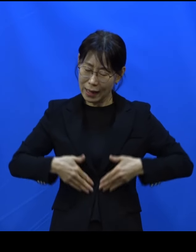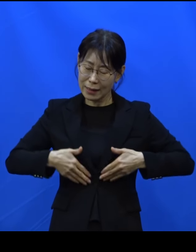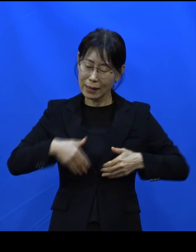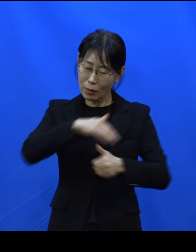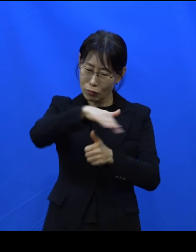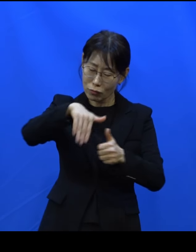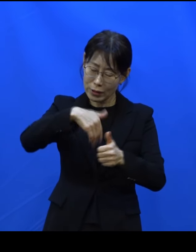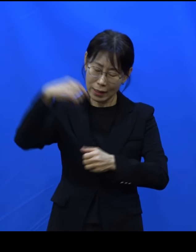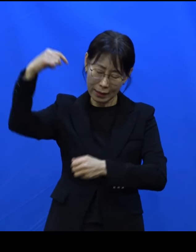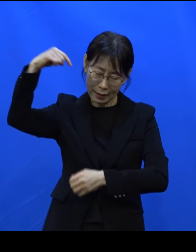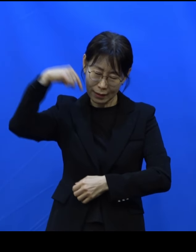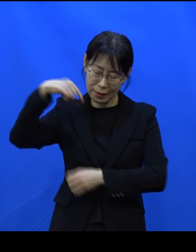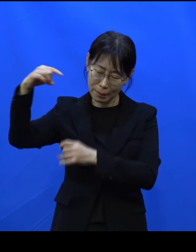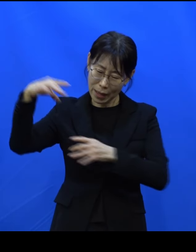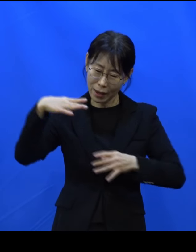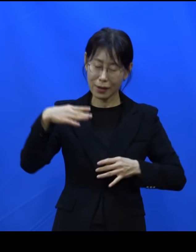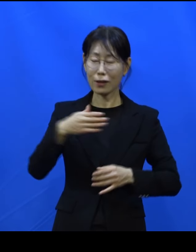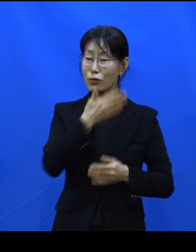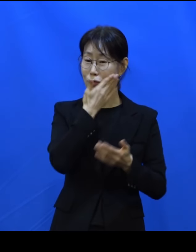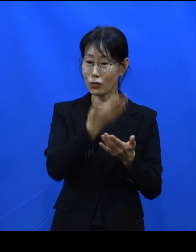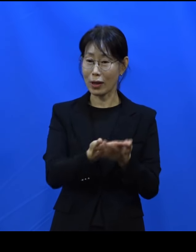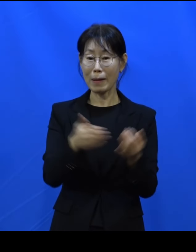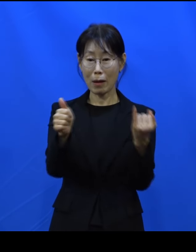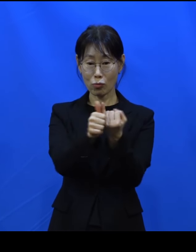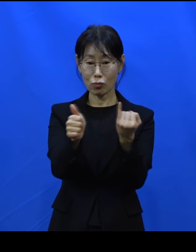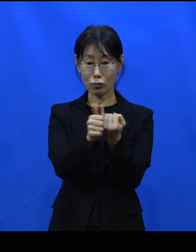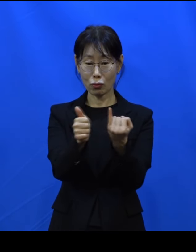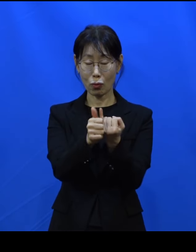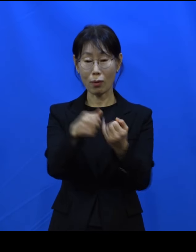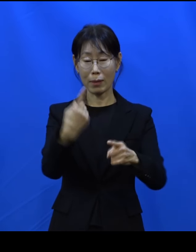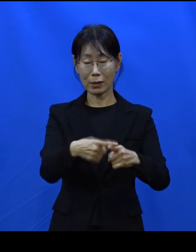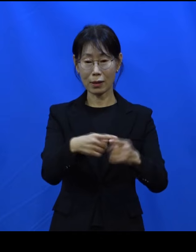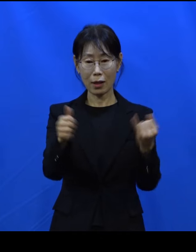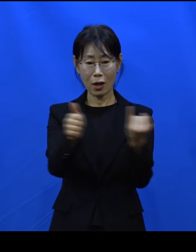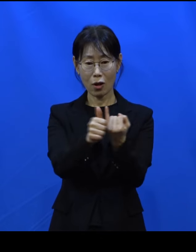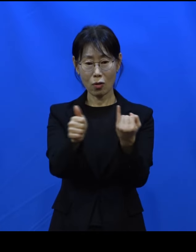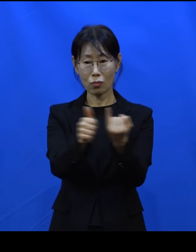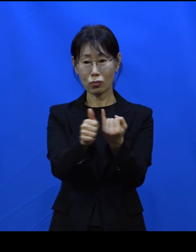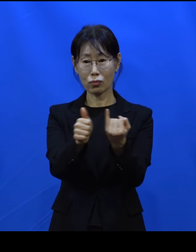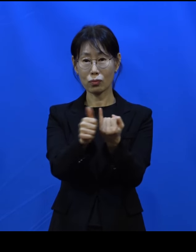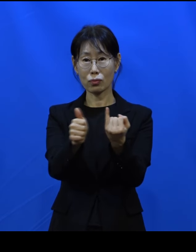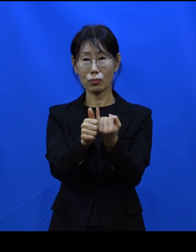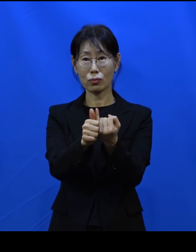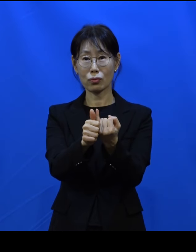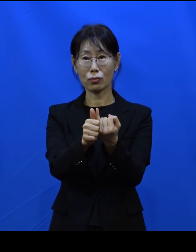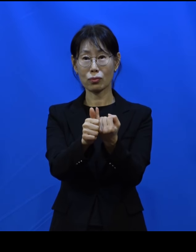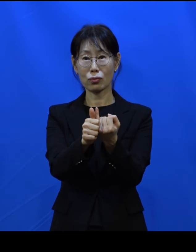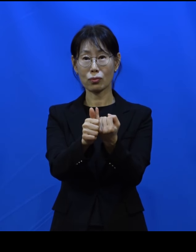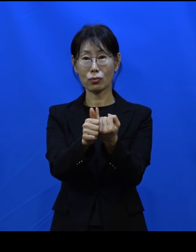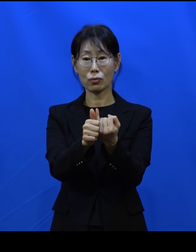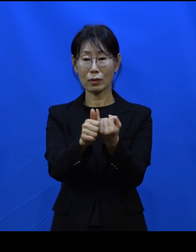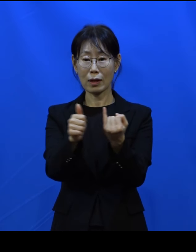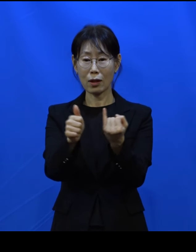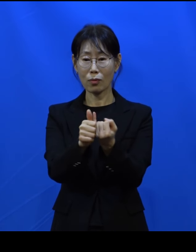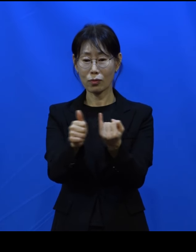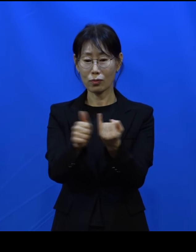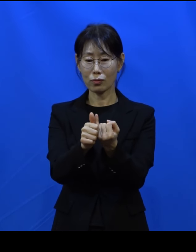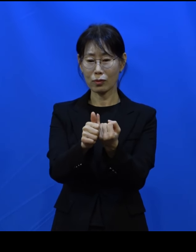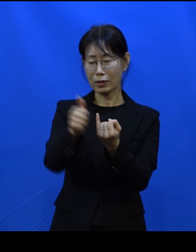여러분, 부부도 마찬가지. 겉으로 봐서 굉장히 잘생겼는데 뭐 보니까 사기꾼